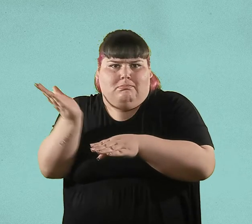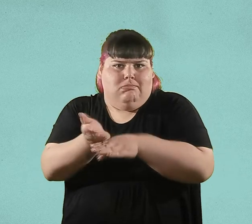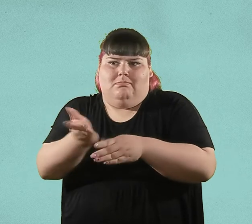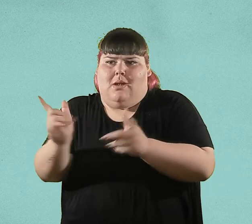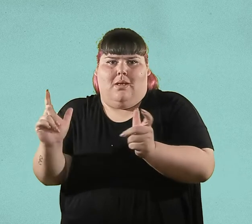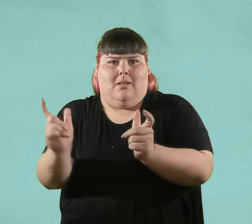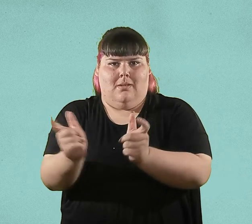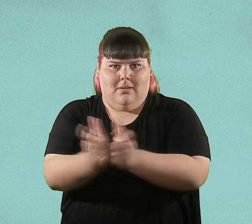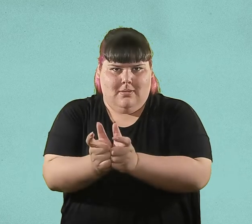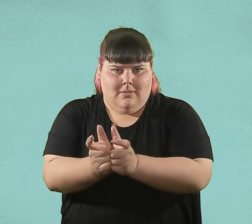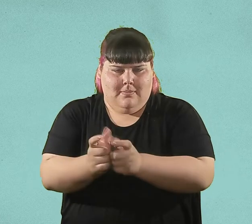hombre.